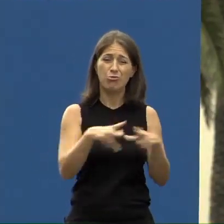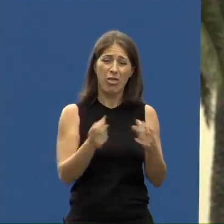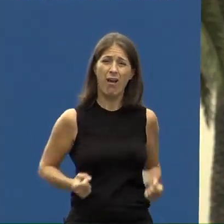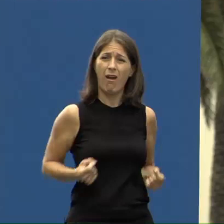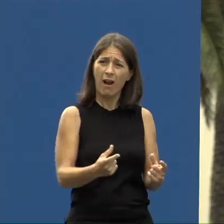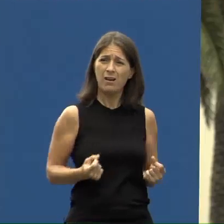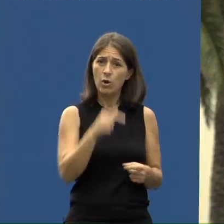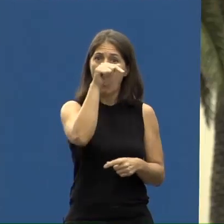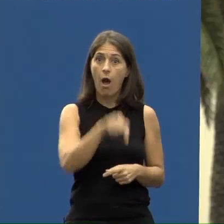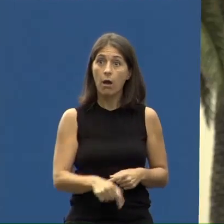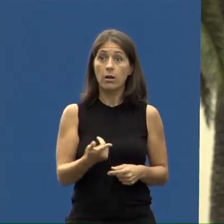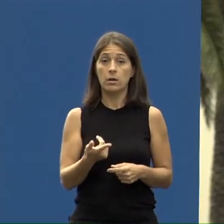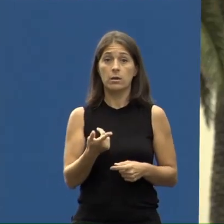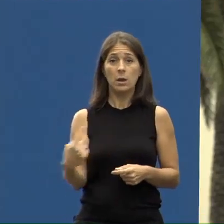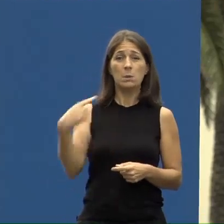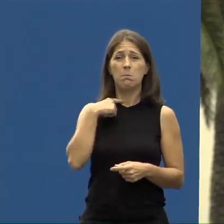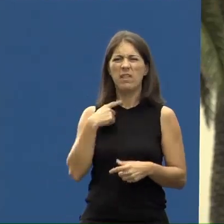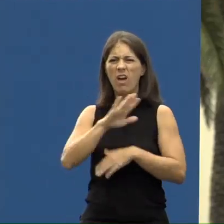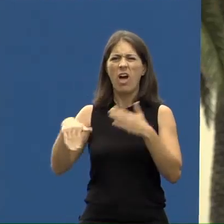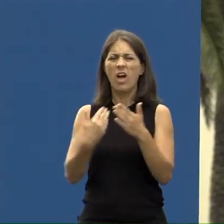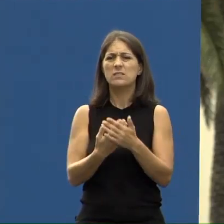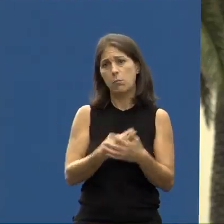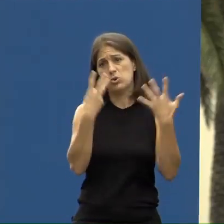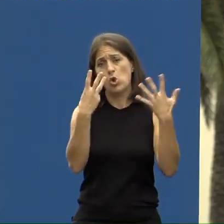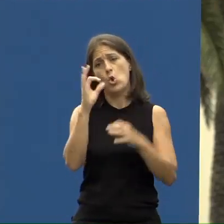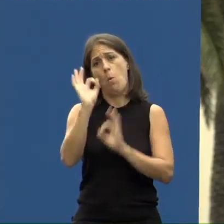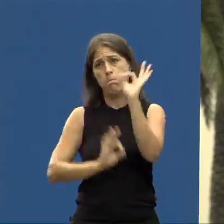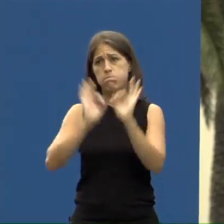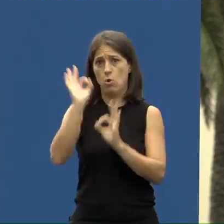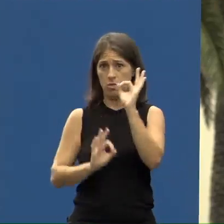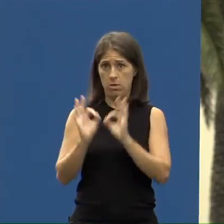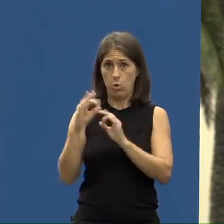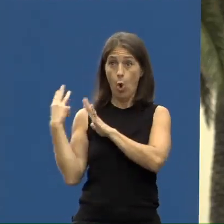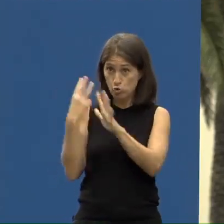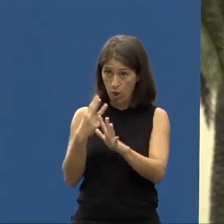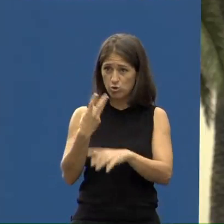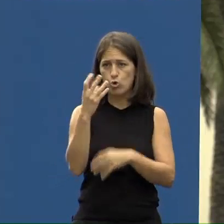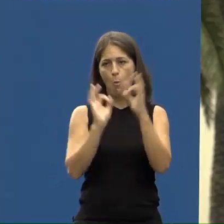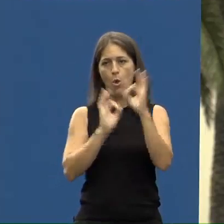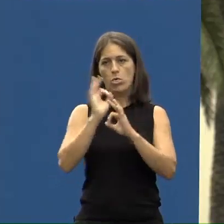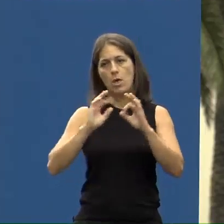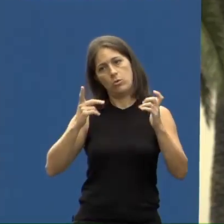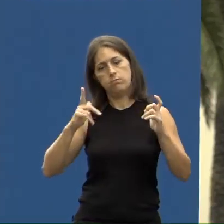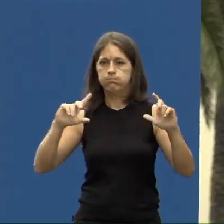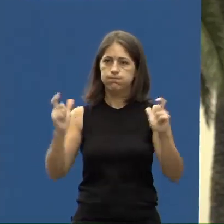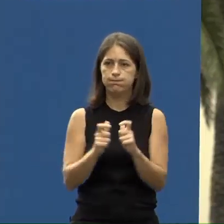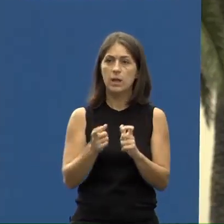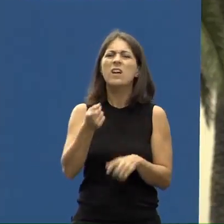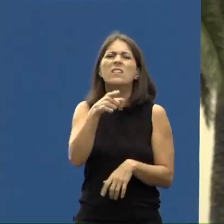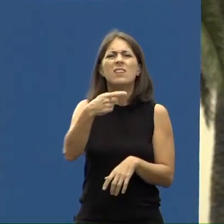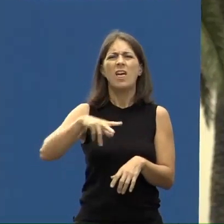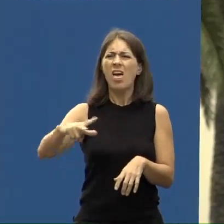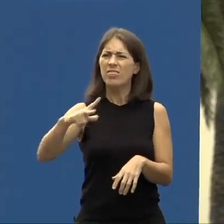nosa comunidade autónoma, no noso país, perdeu un 8% nos últimos 8 anos. Nos di que esa